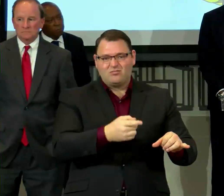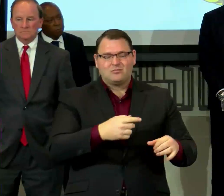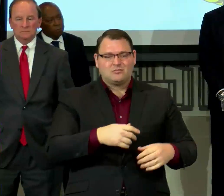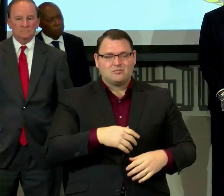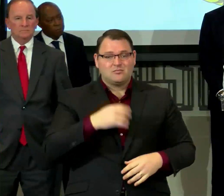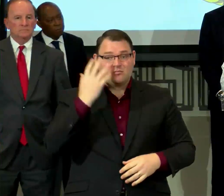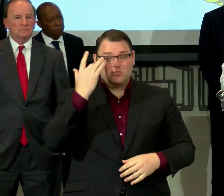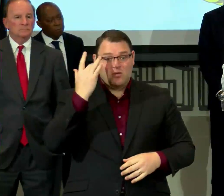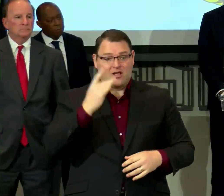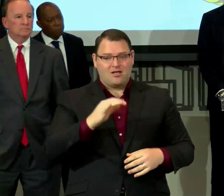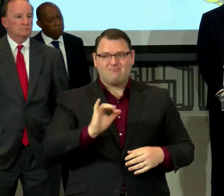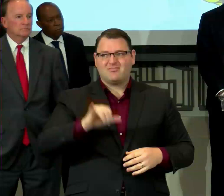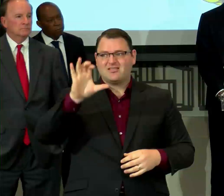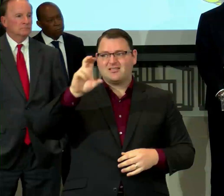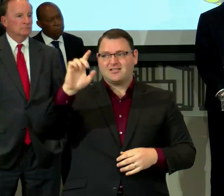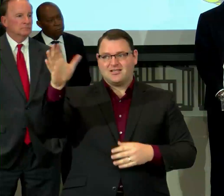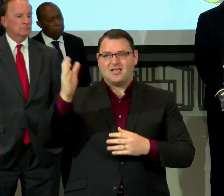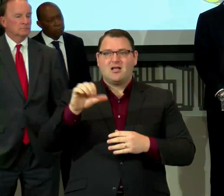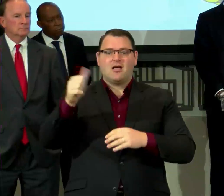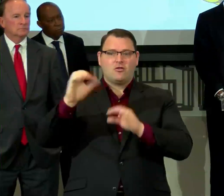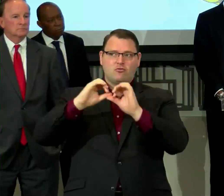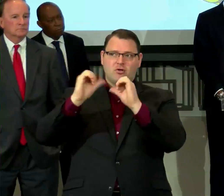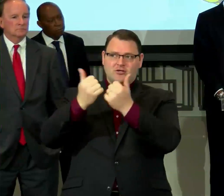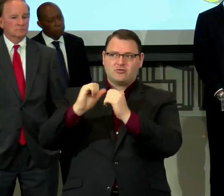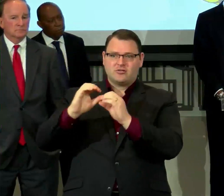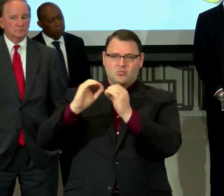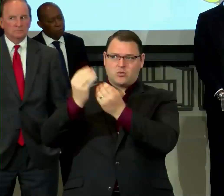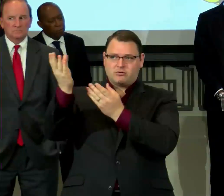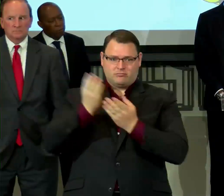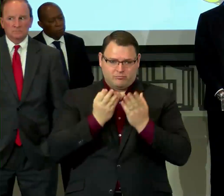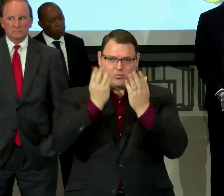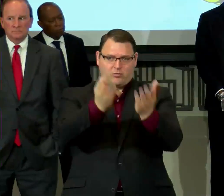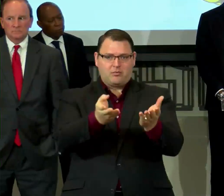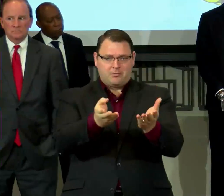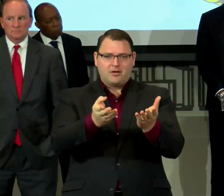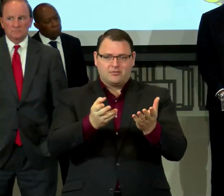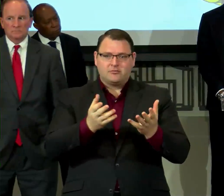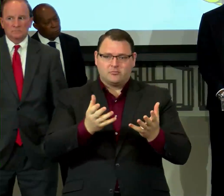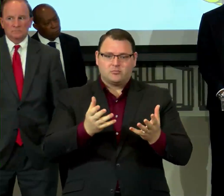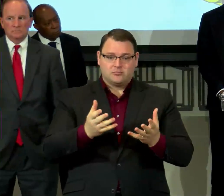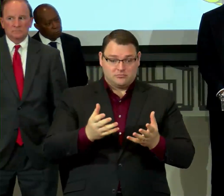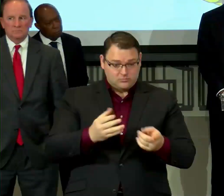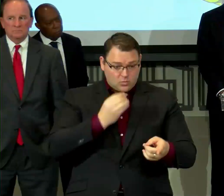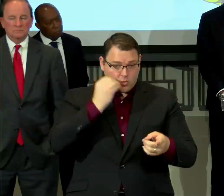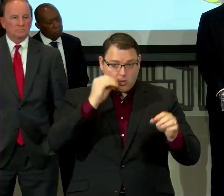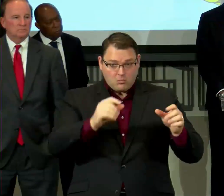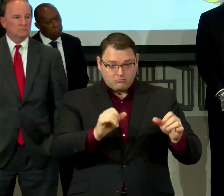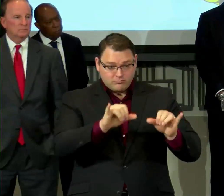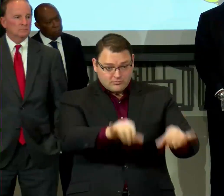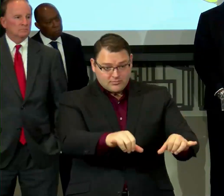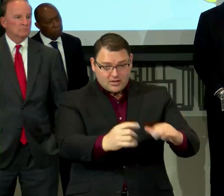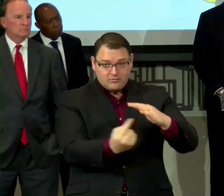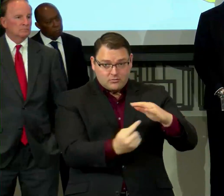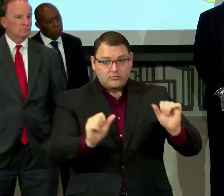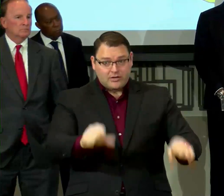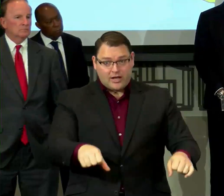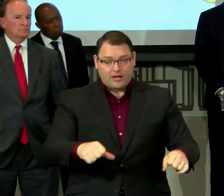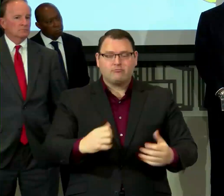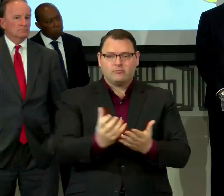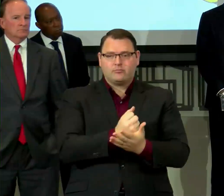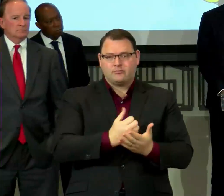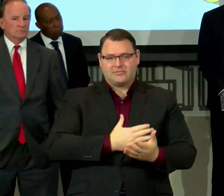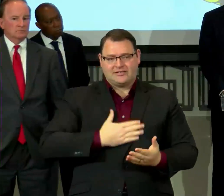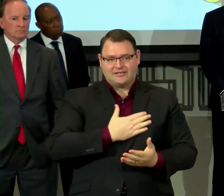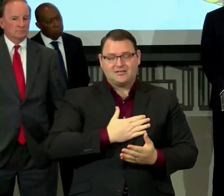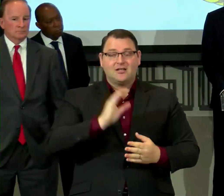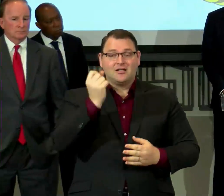CDC y de otras asociaciones, que es mejor servir la cuarentena en casa. Pero si hay personas que no